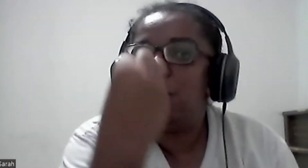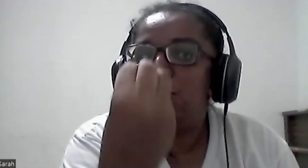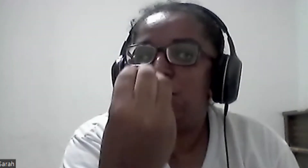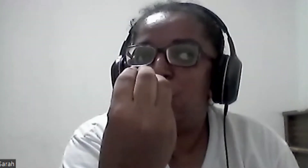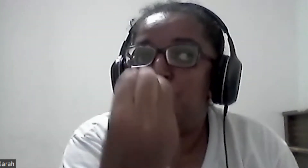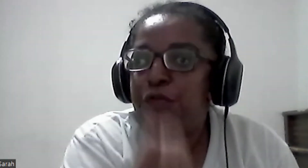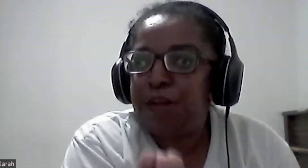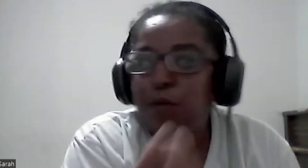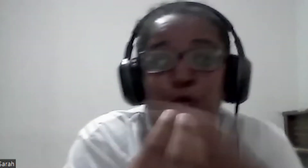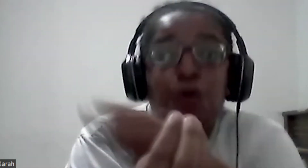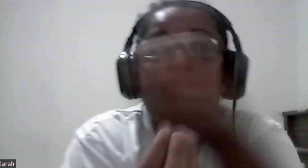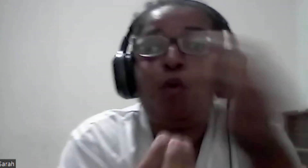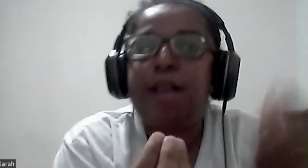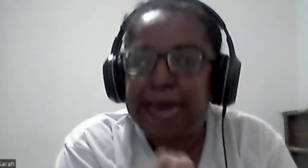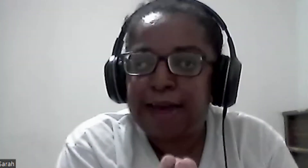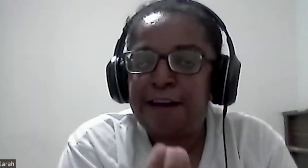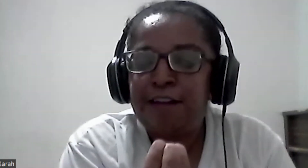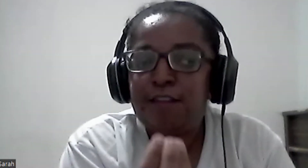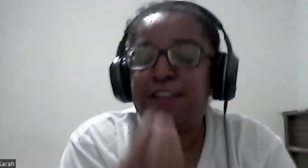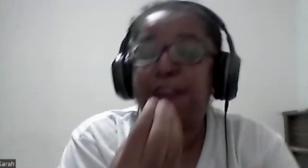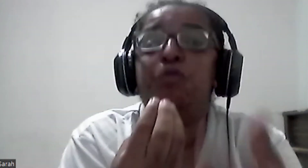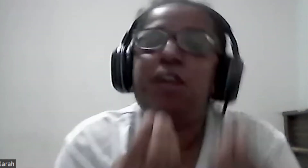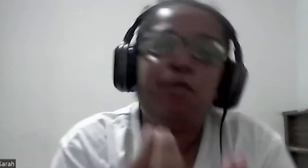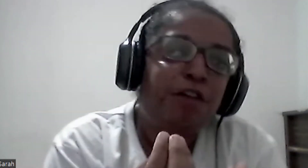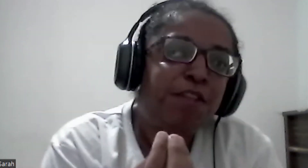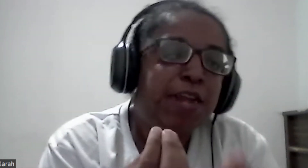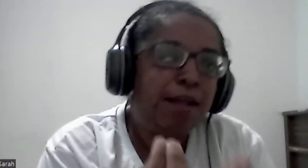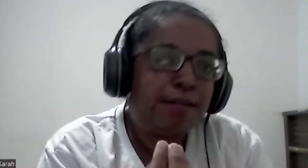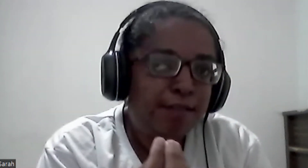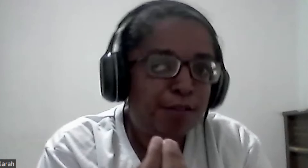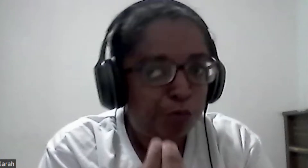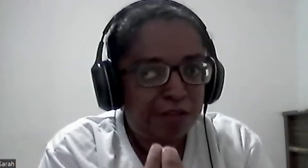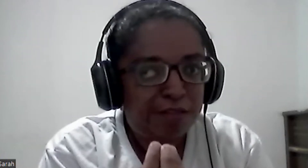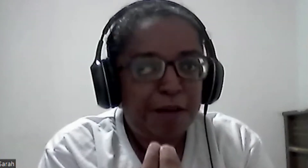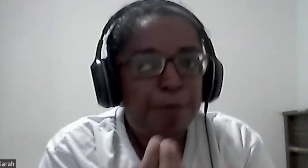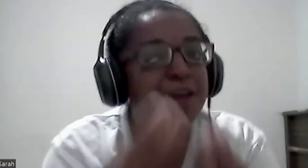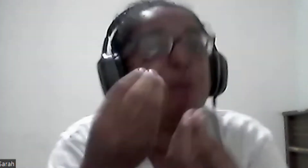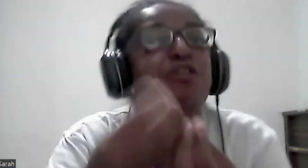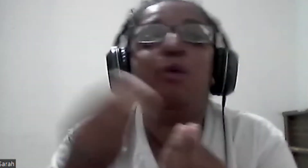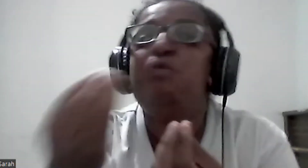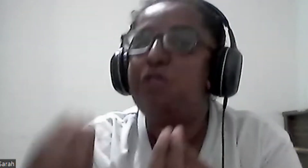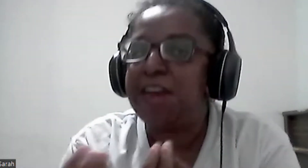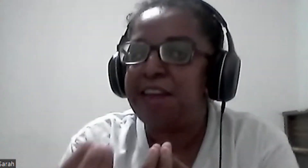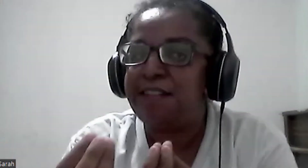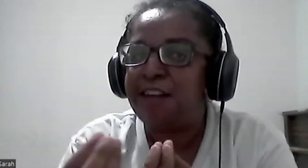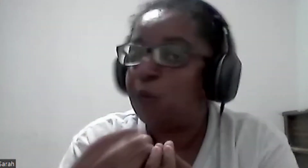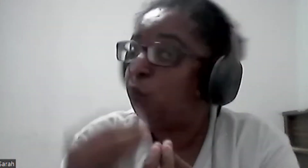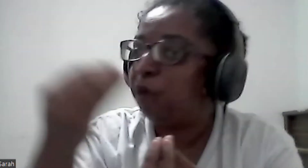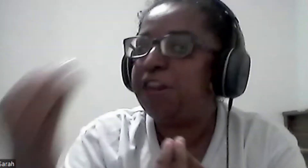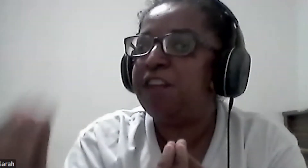um novo olhar. Está surgindo novas crianças surdas, mas não só com surdez, com autismo,